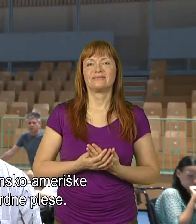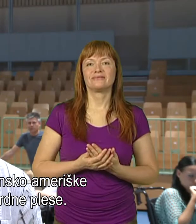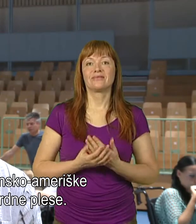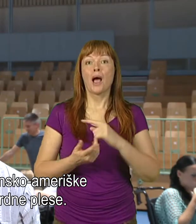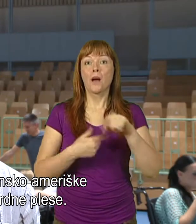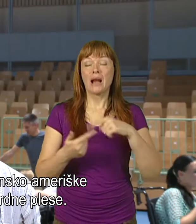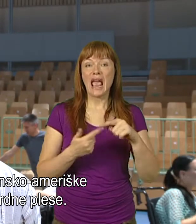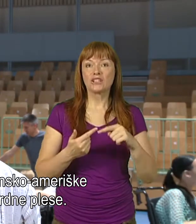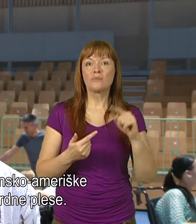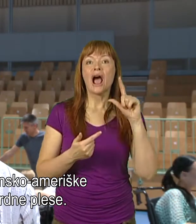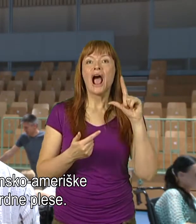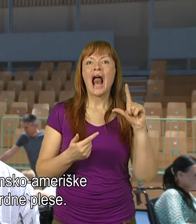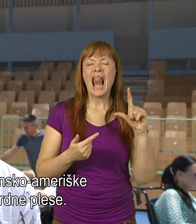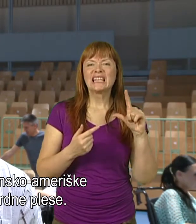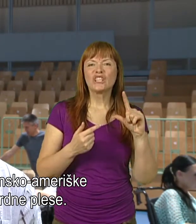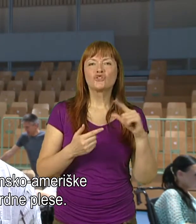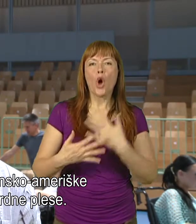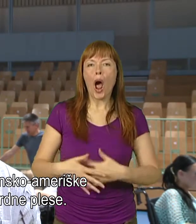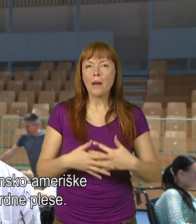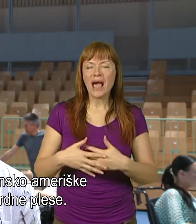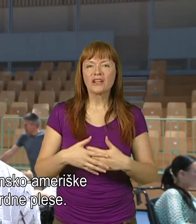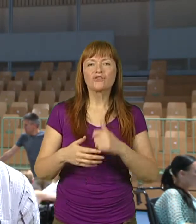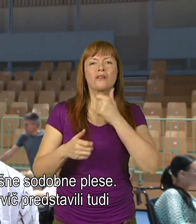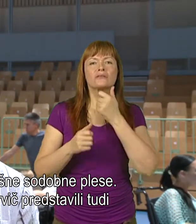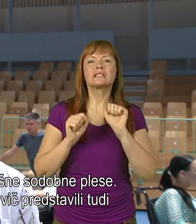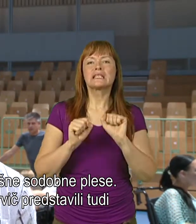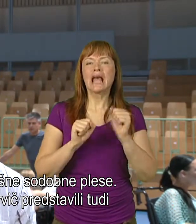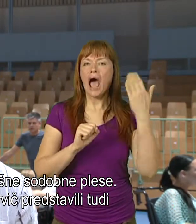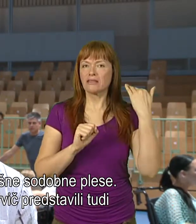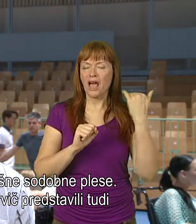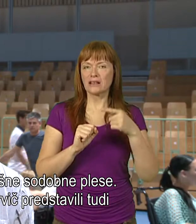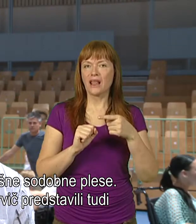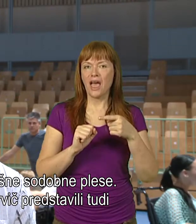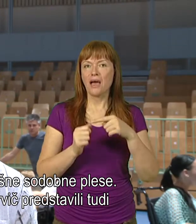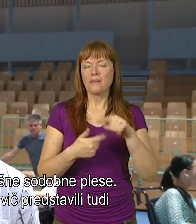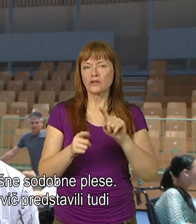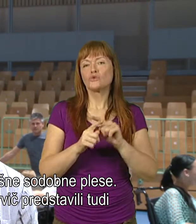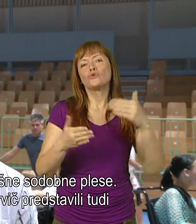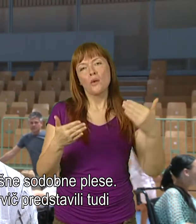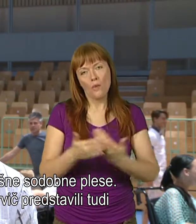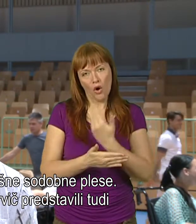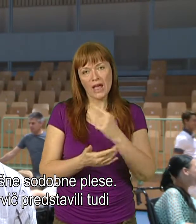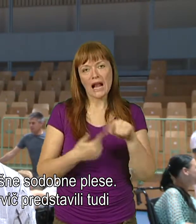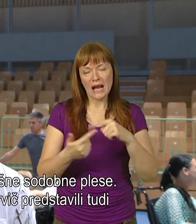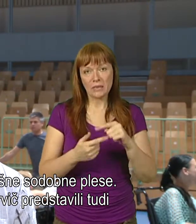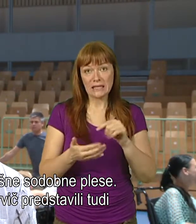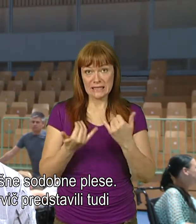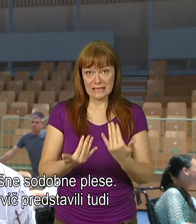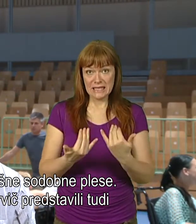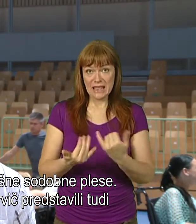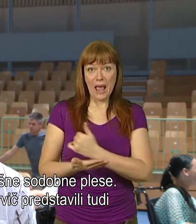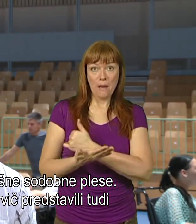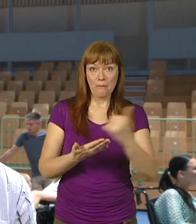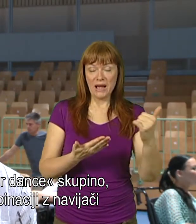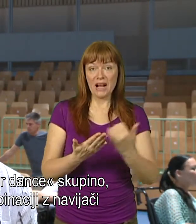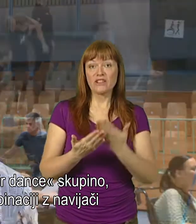Plešemo latinsko-ameriške pa standardne plese, pol zraven delamo tudi kakšne moderne plese. Smo pa zdaj prvič